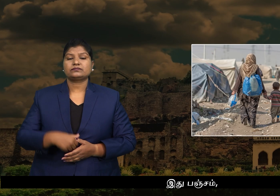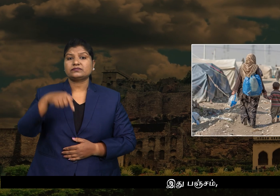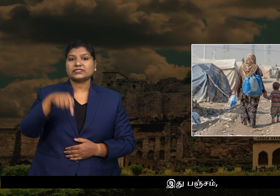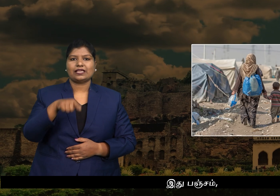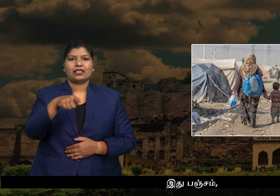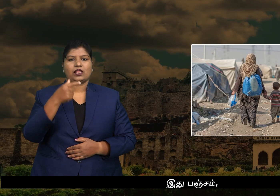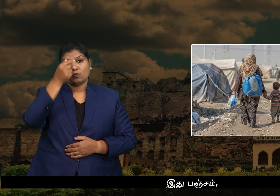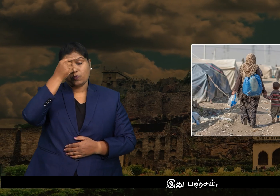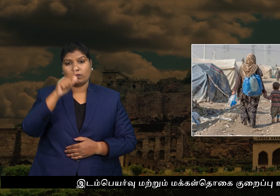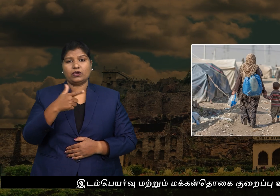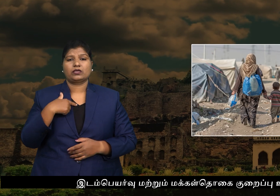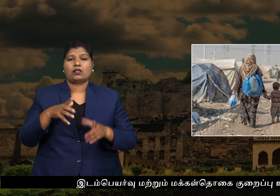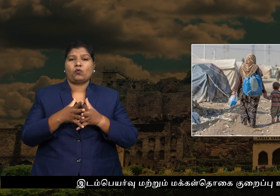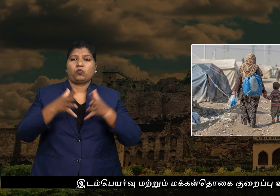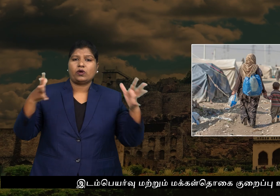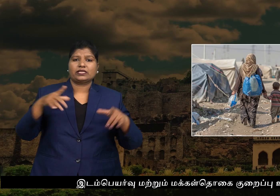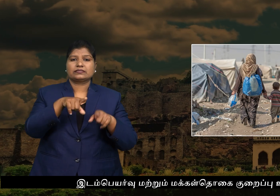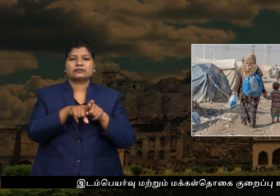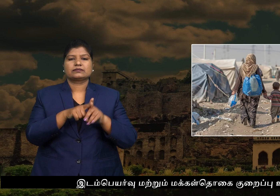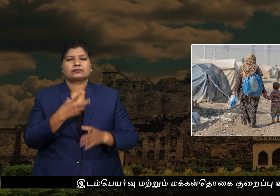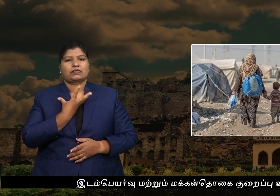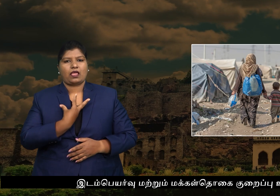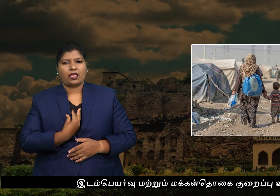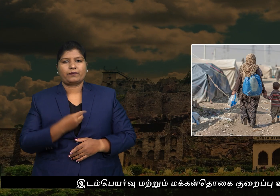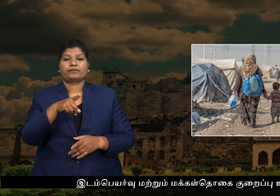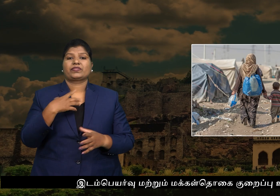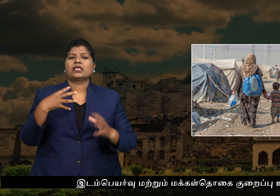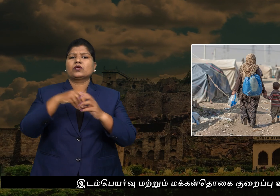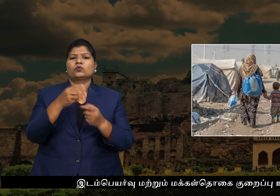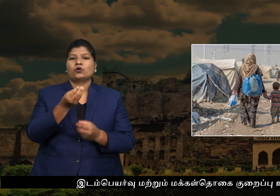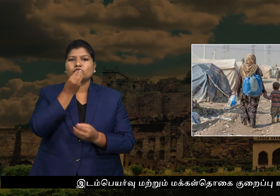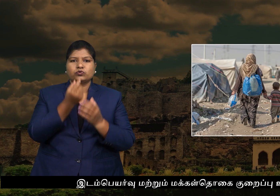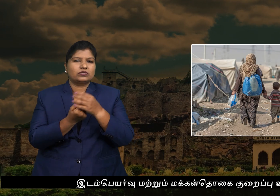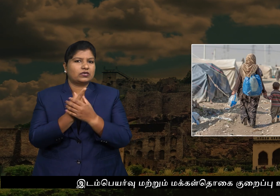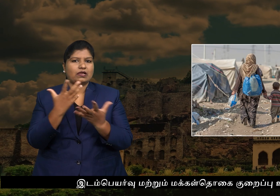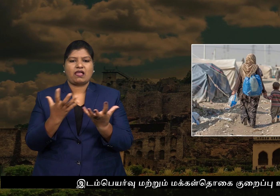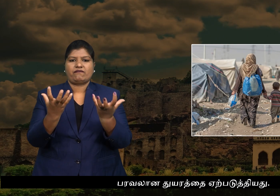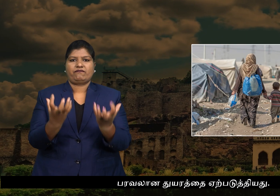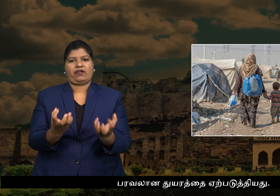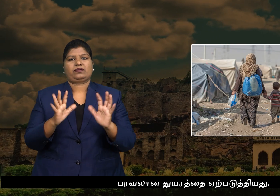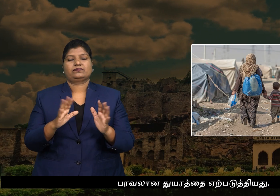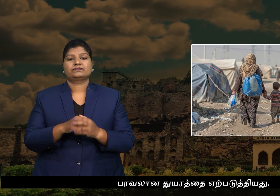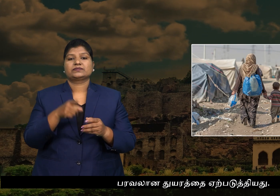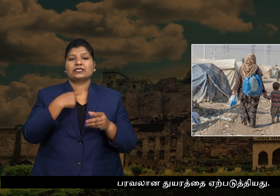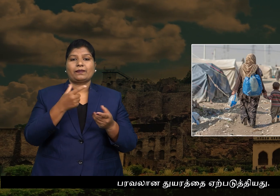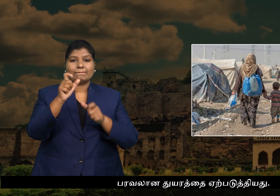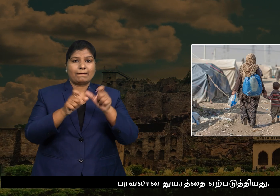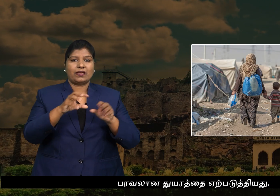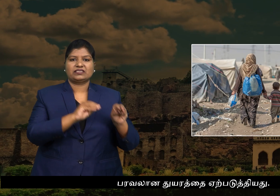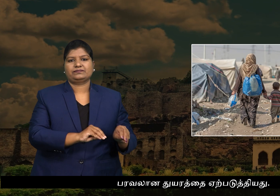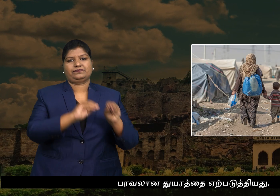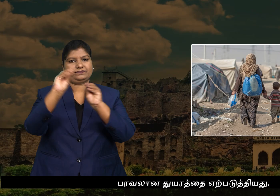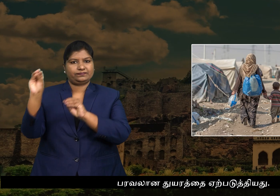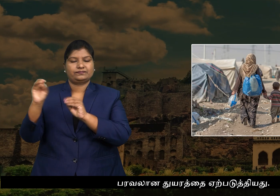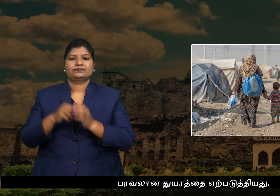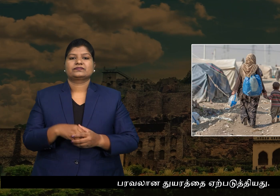இது பஞ்சம், இடம்பெயர்வு மற்றும் மக்கள் தொகை குறைப்பு உட்பட பரவலான துயரத்தை